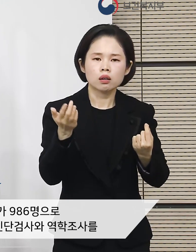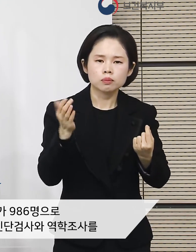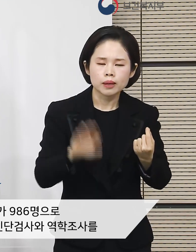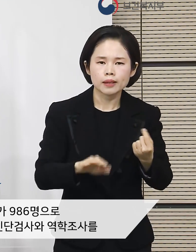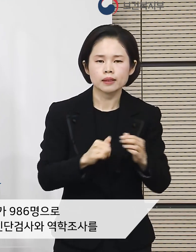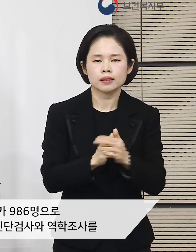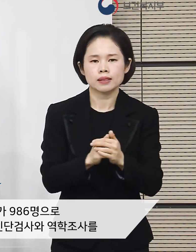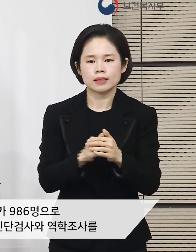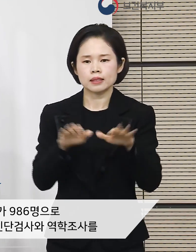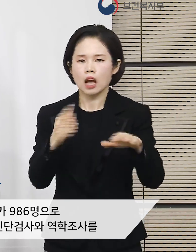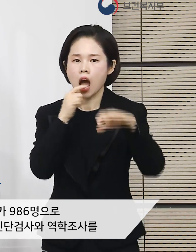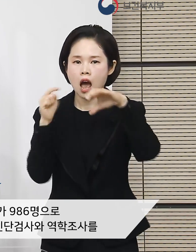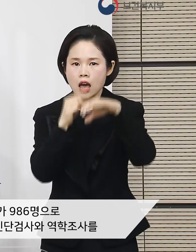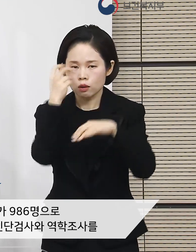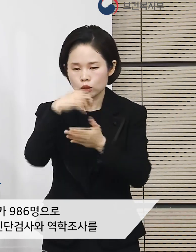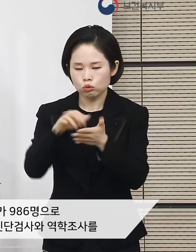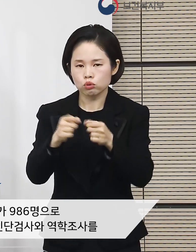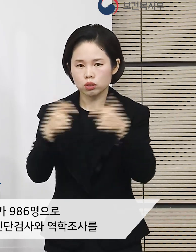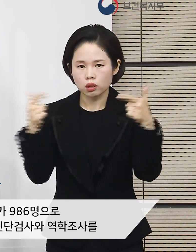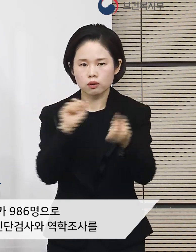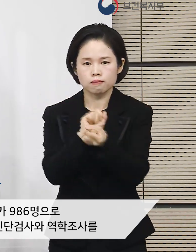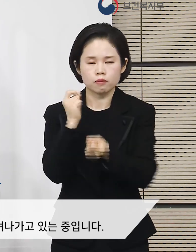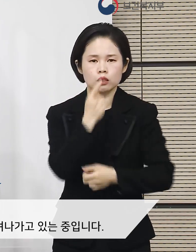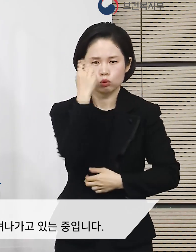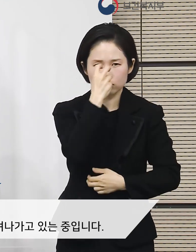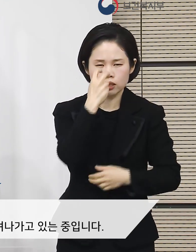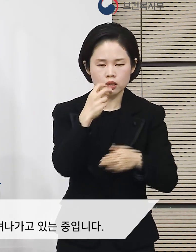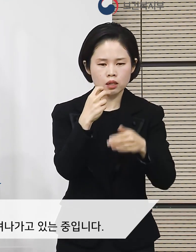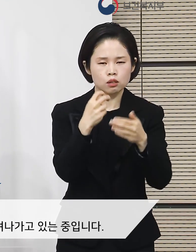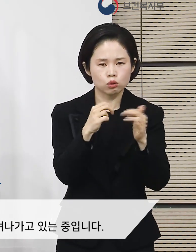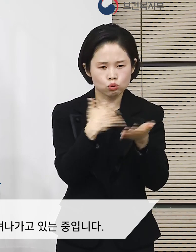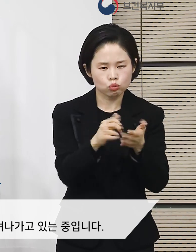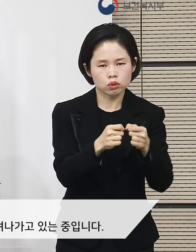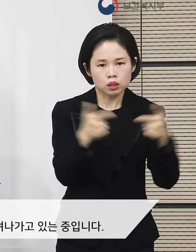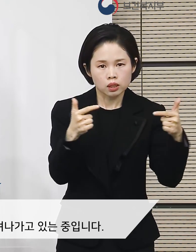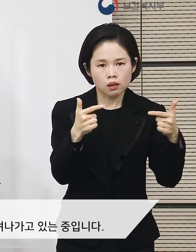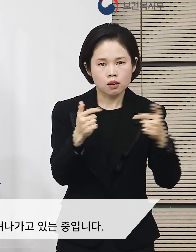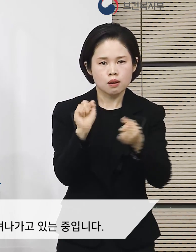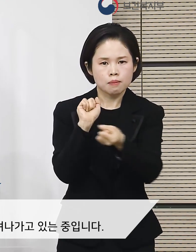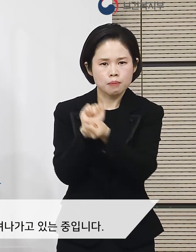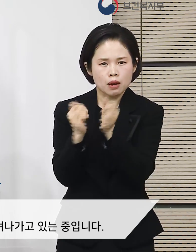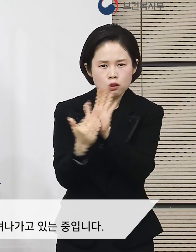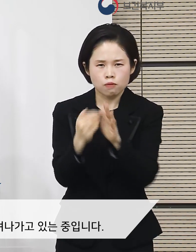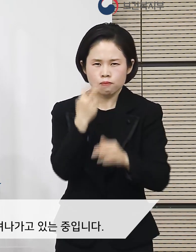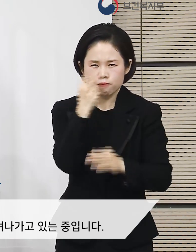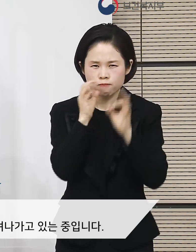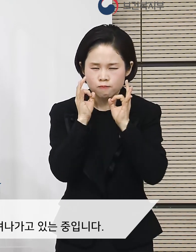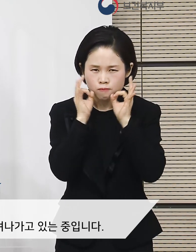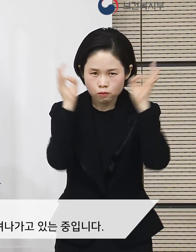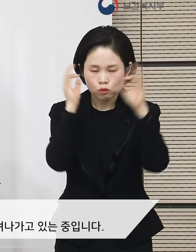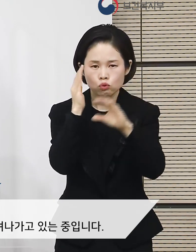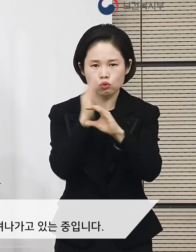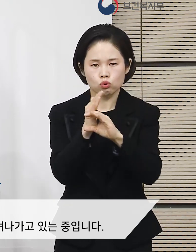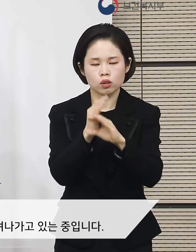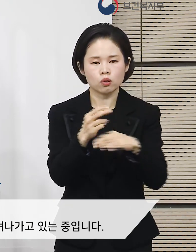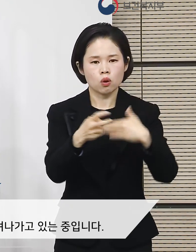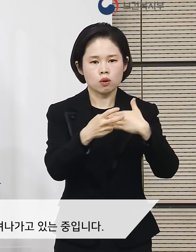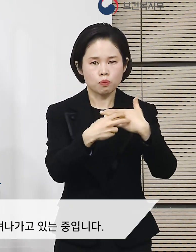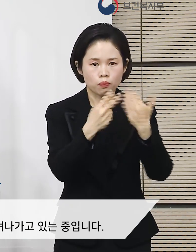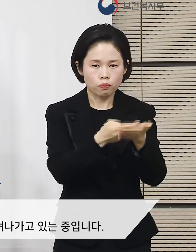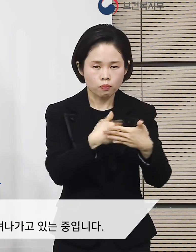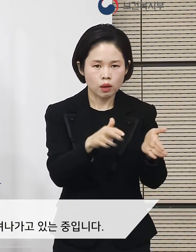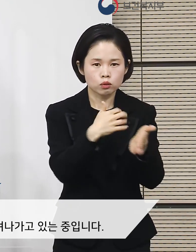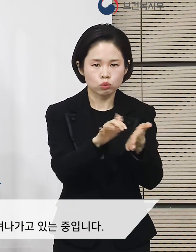내이지만 진단검사와 역학조사를 확대하는 등 방역 대응 역량을 유지하고 있고 의료